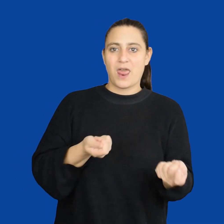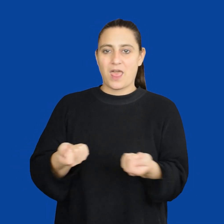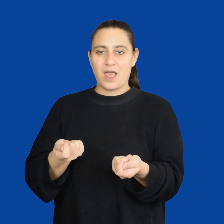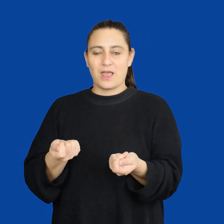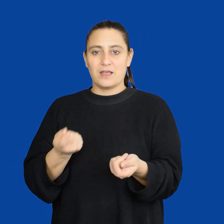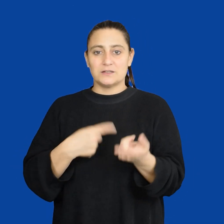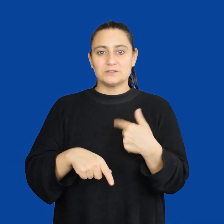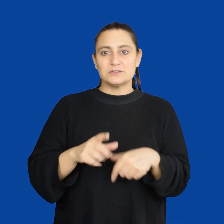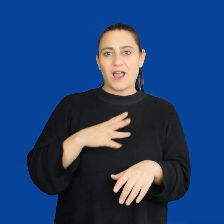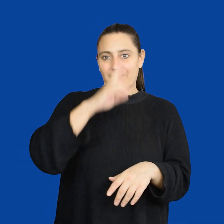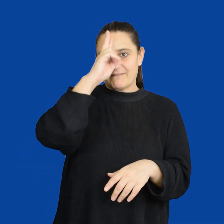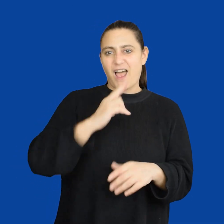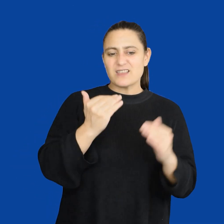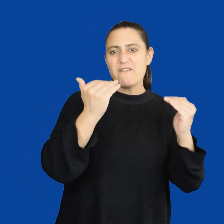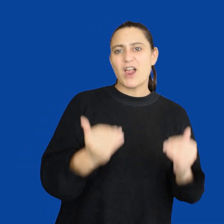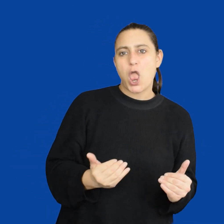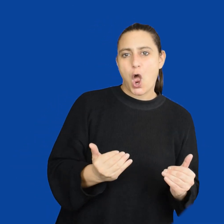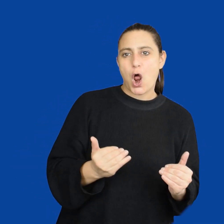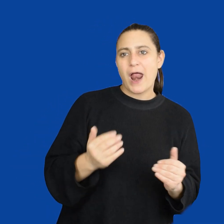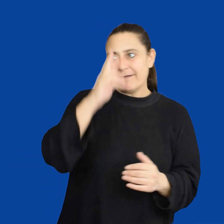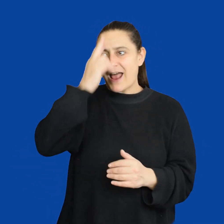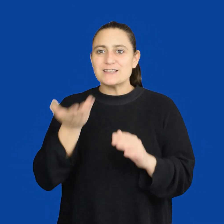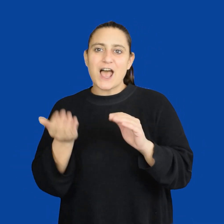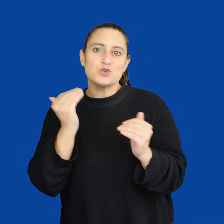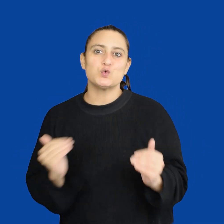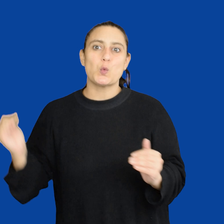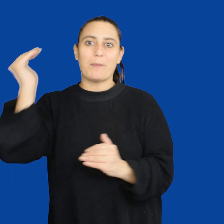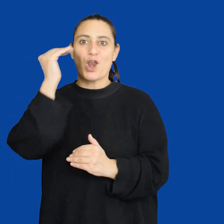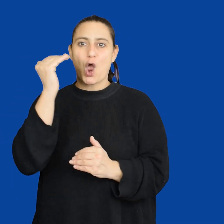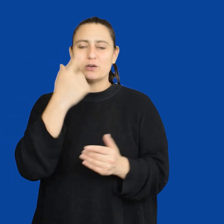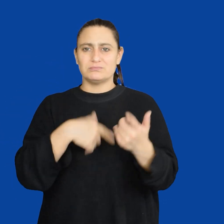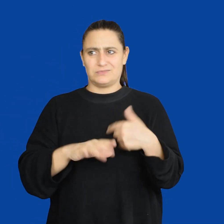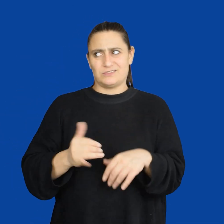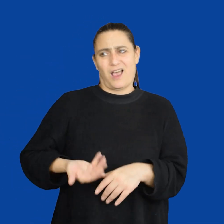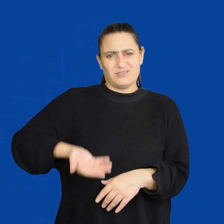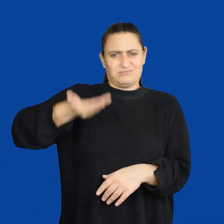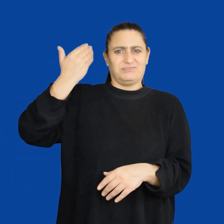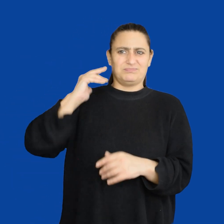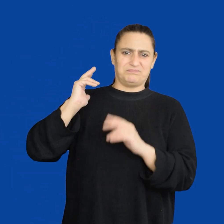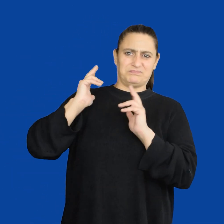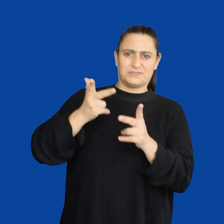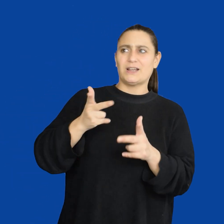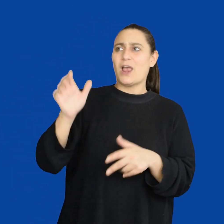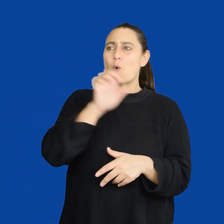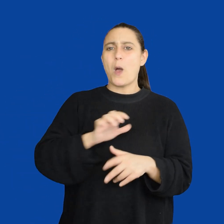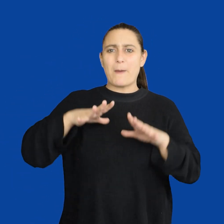dominante. La existencia de razas inferiores se menciona tan tempranamente como al comienzo de